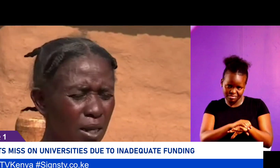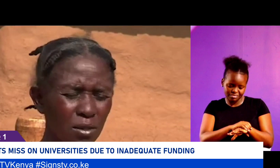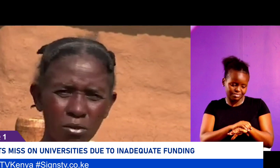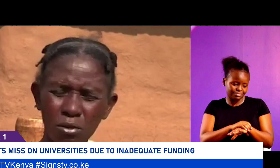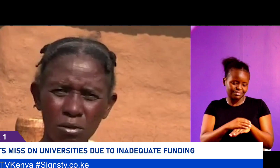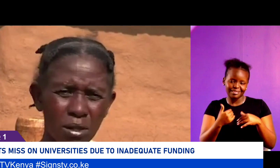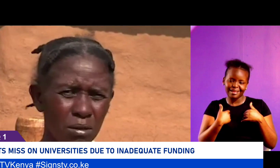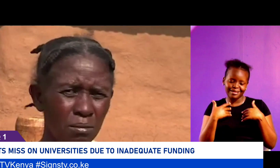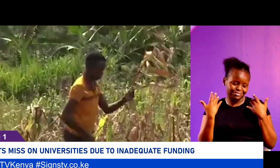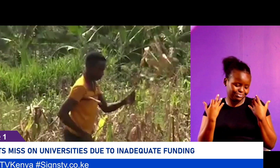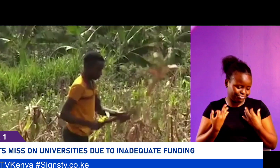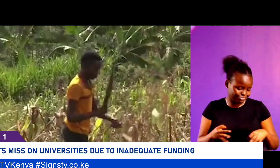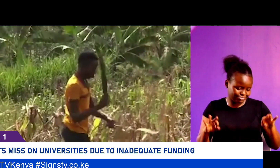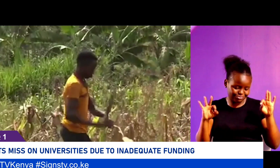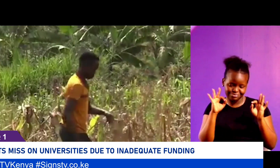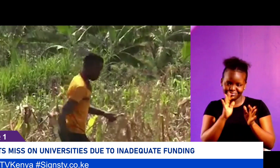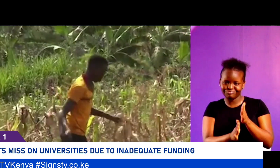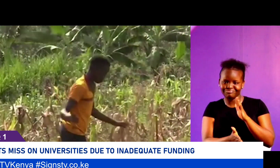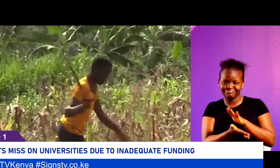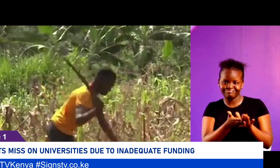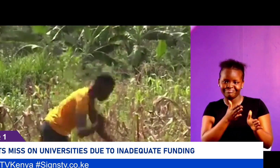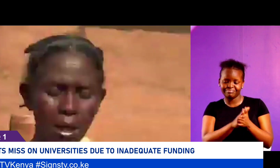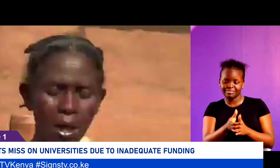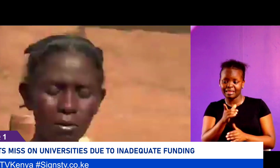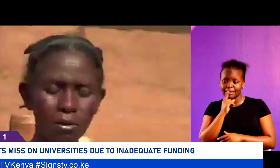kitu chochote. Huyu kijana asome, akuje